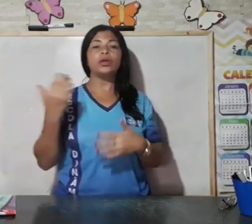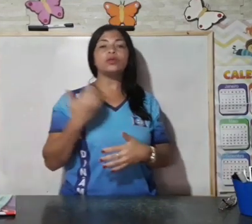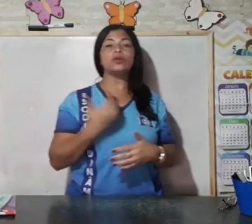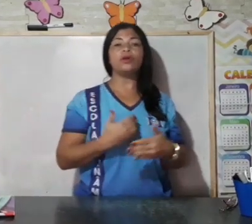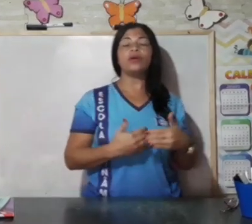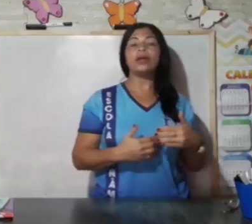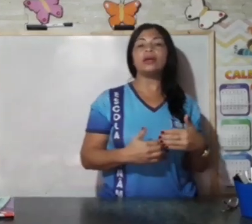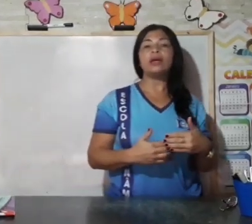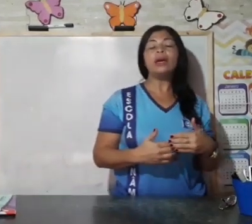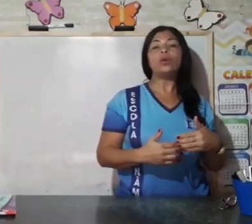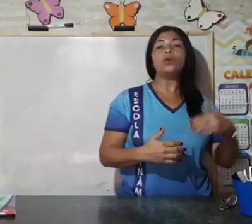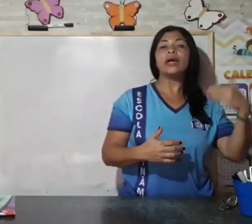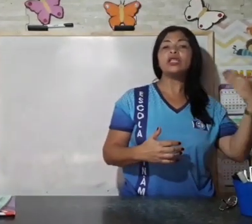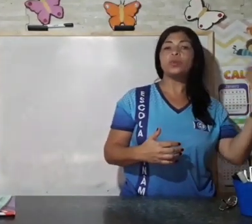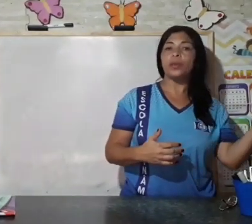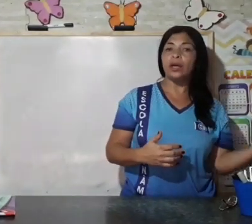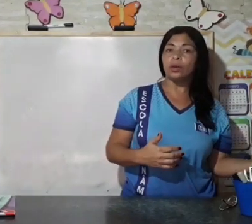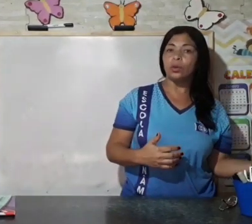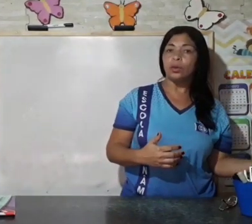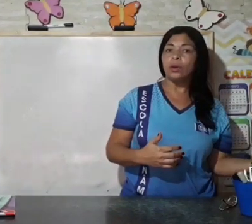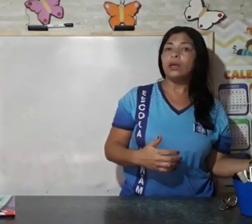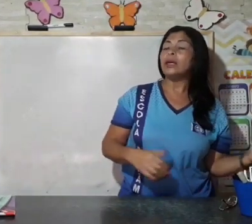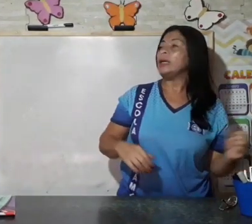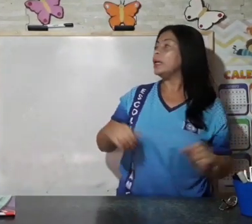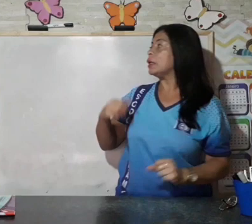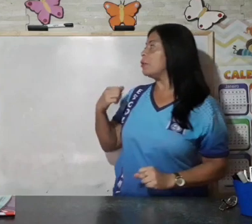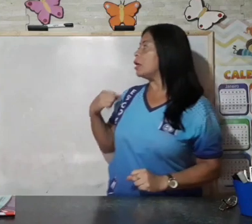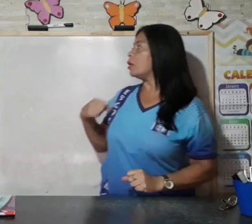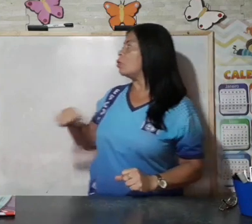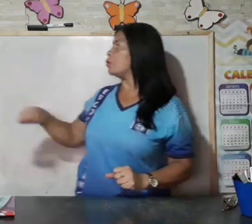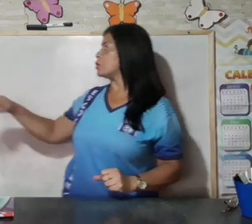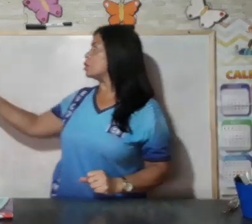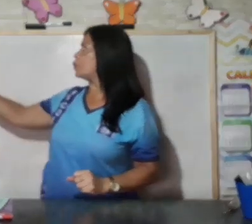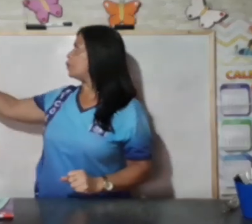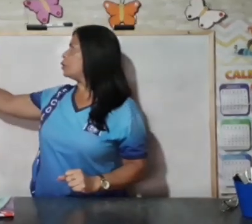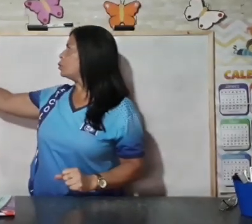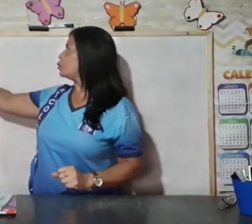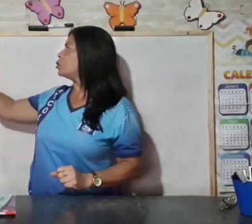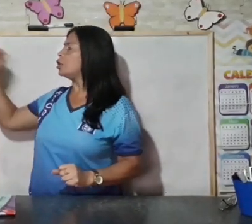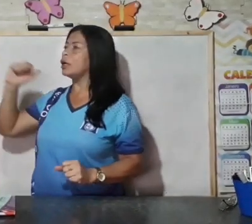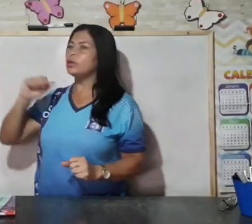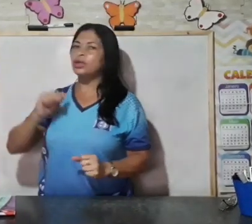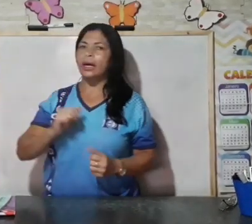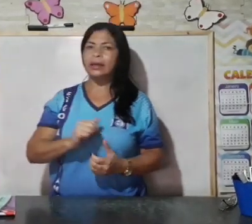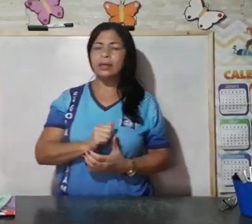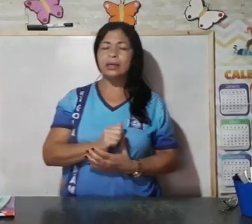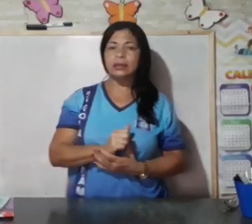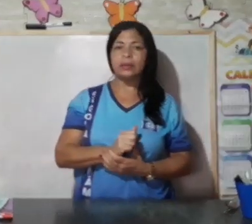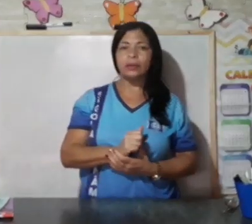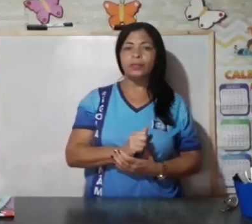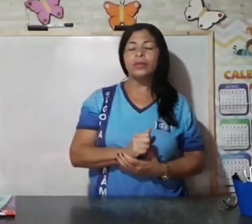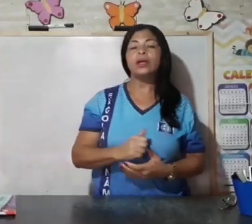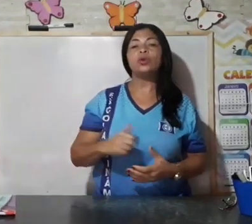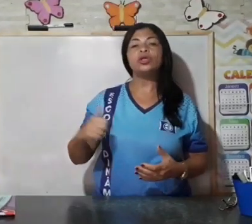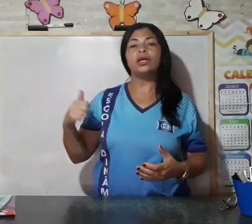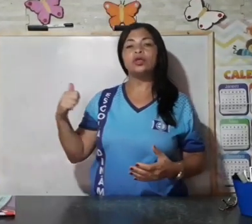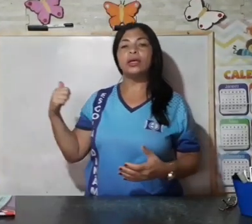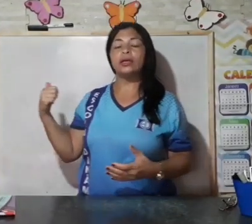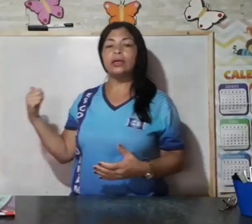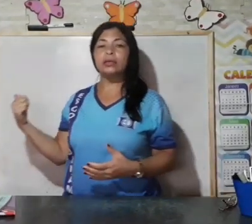isso que vem aí o respeito. E também, como vocês viram, os direitos da criança. Os direitos da criança